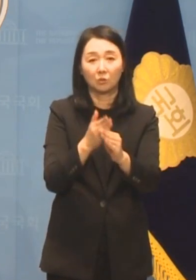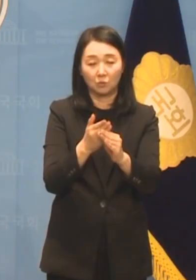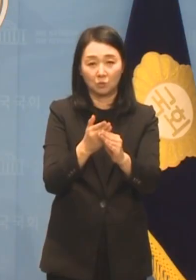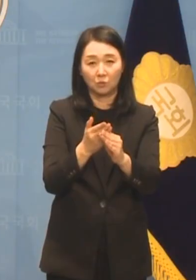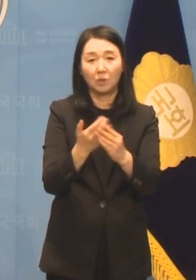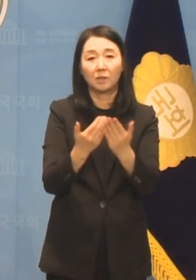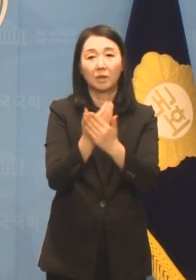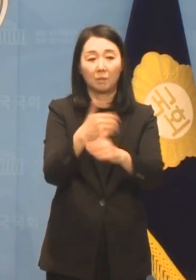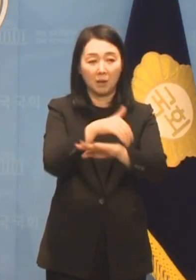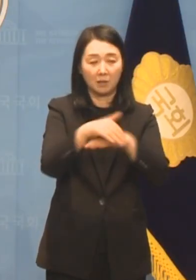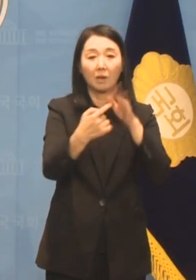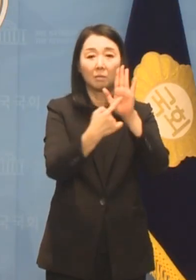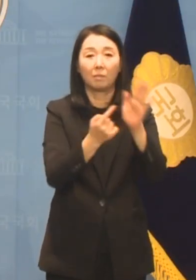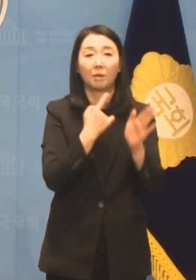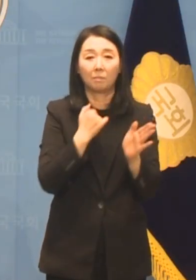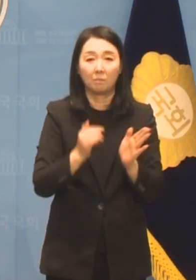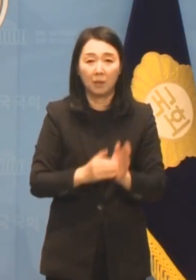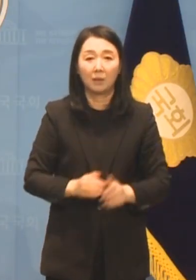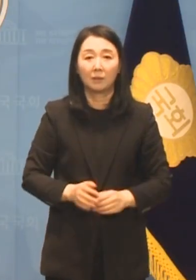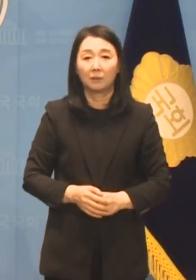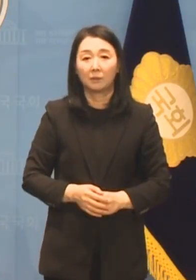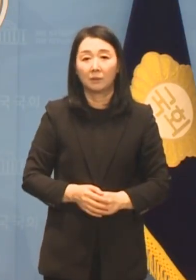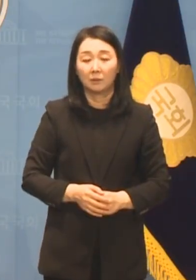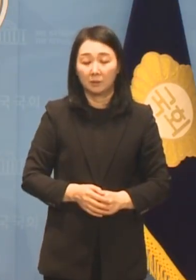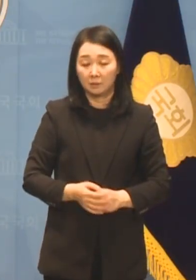계획을 발표한 바가 있습니다.